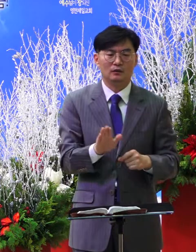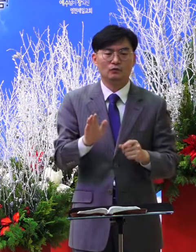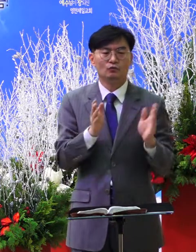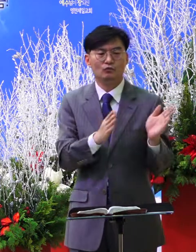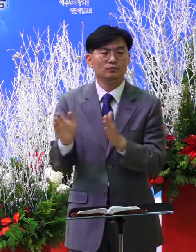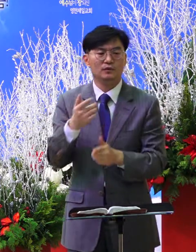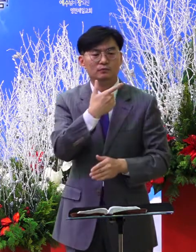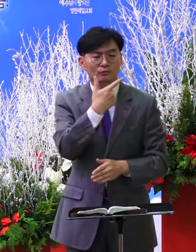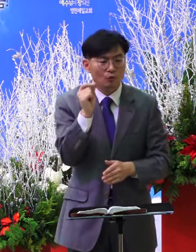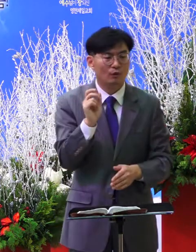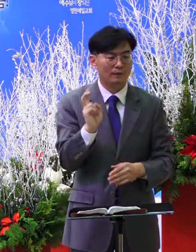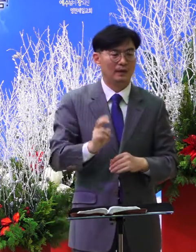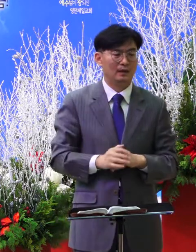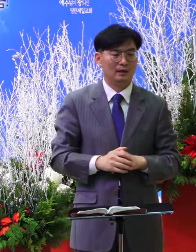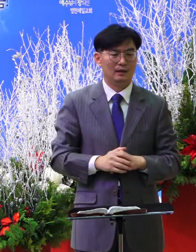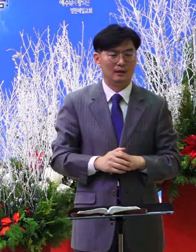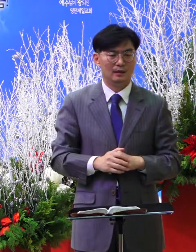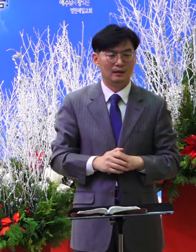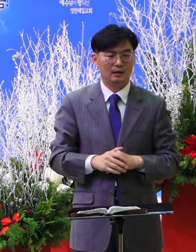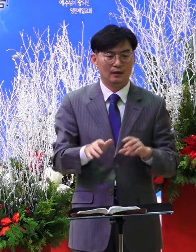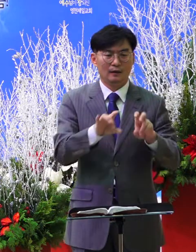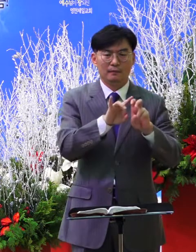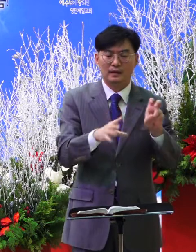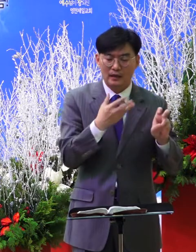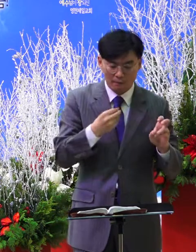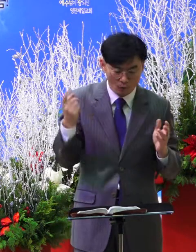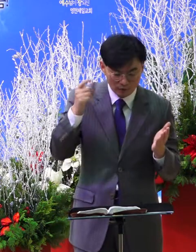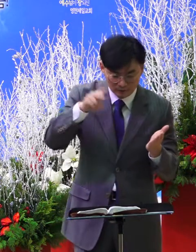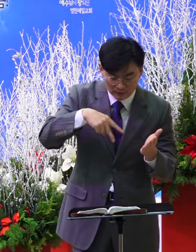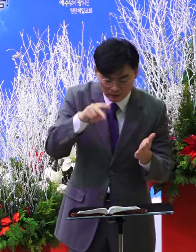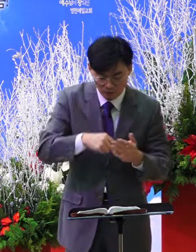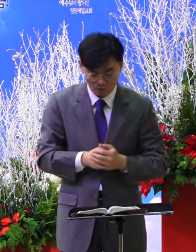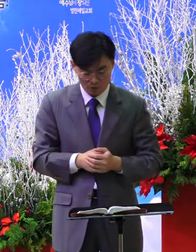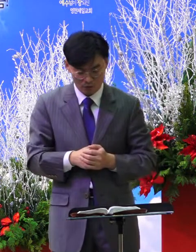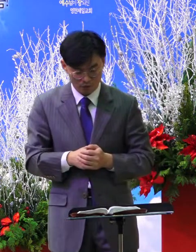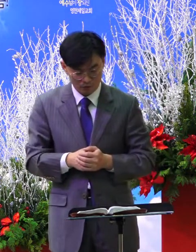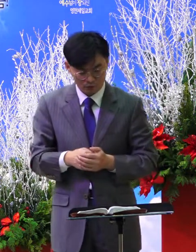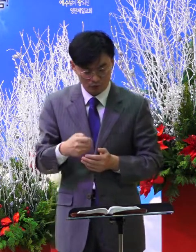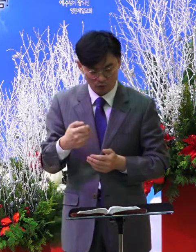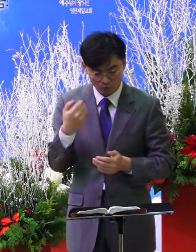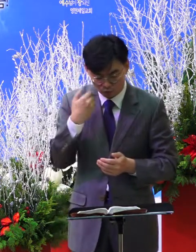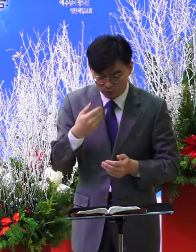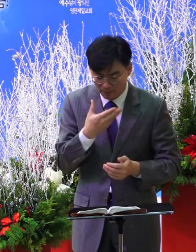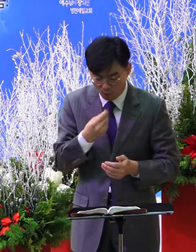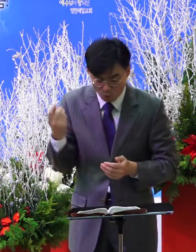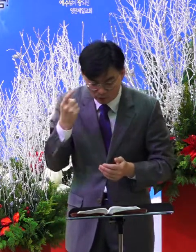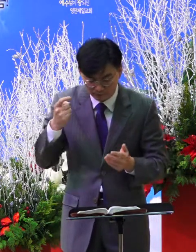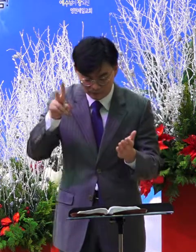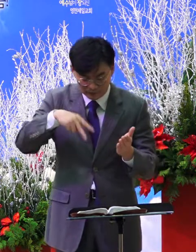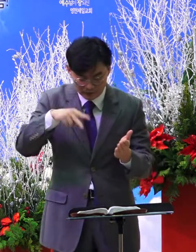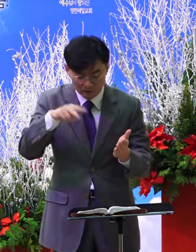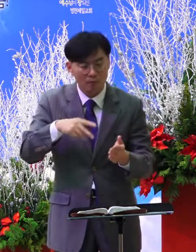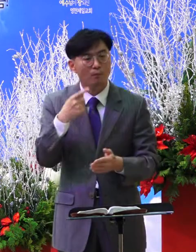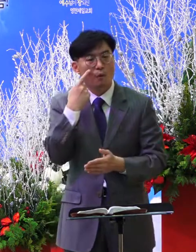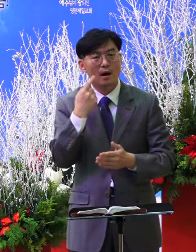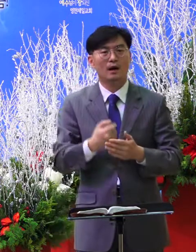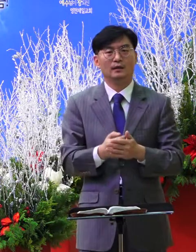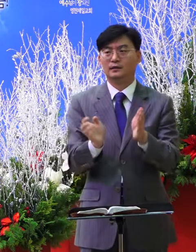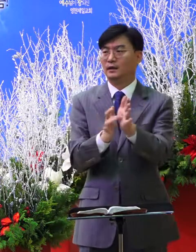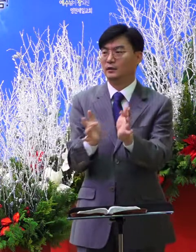당부하셨습니다. 마태복음 24장과 25장 이 짧은 2장 속에 보면 세 번이나 비슷한 말로